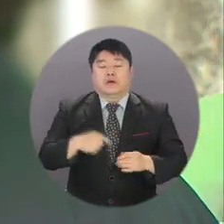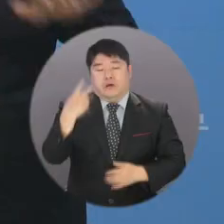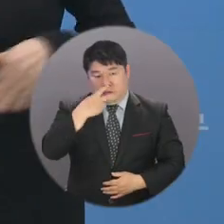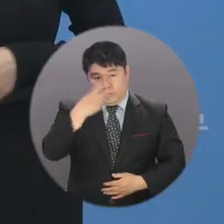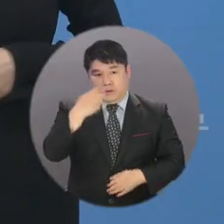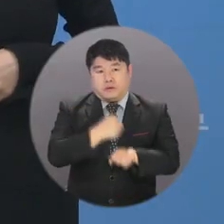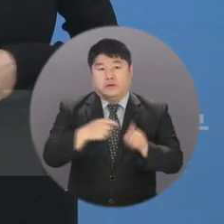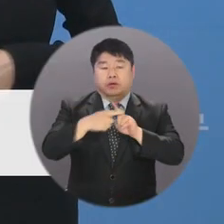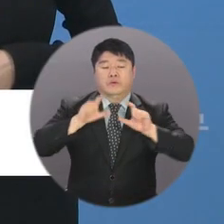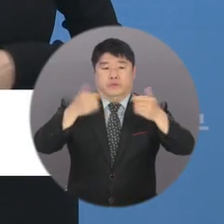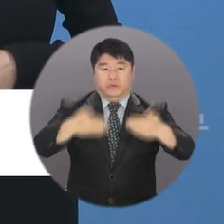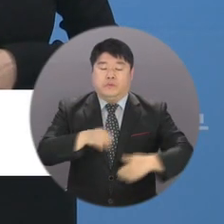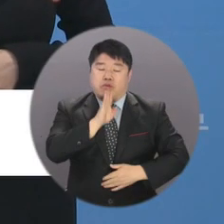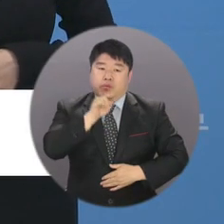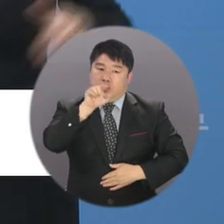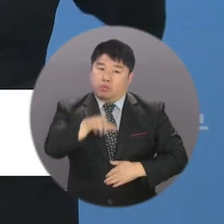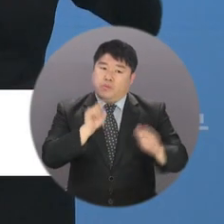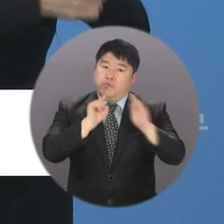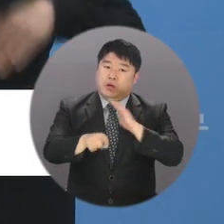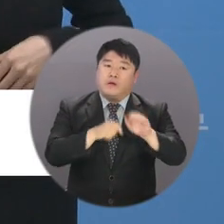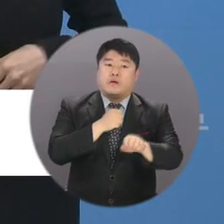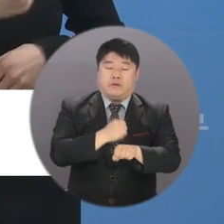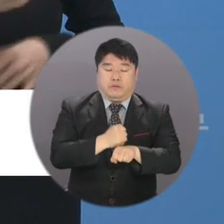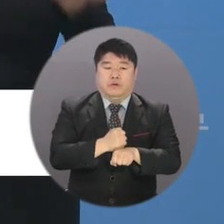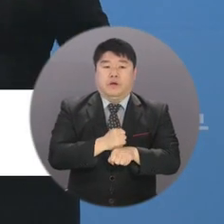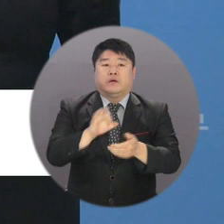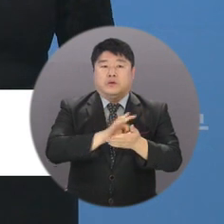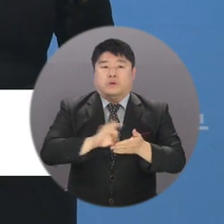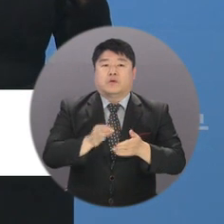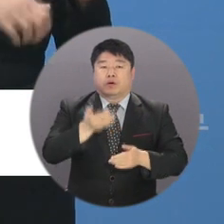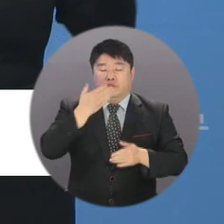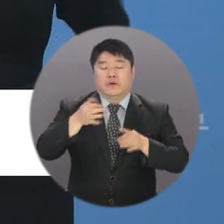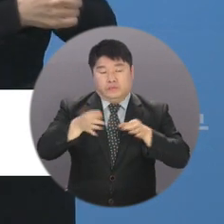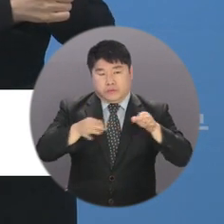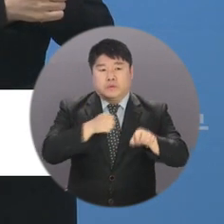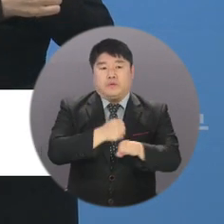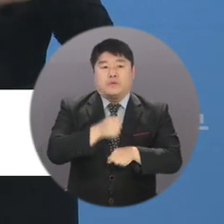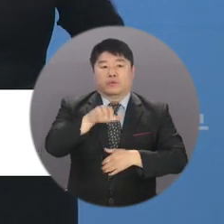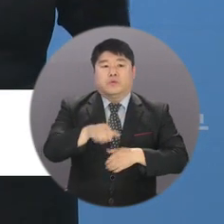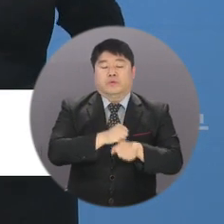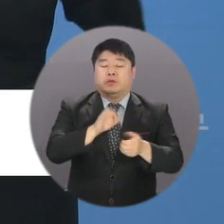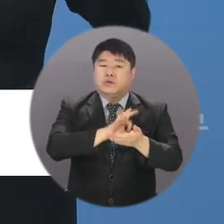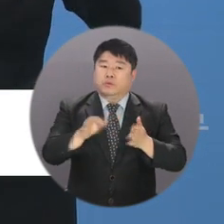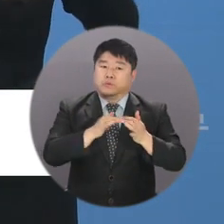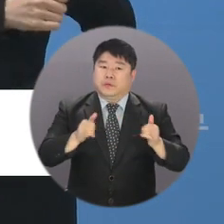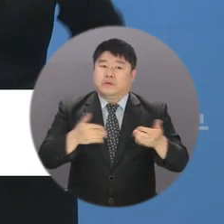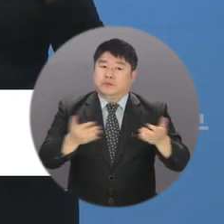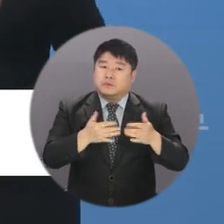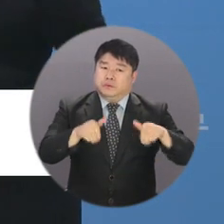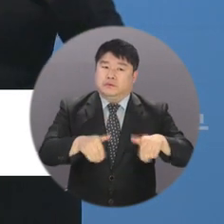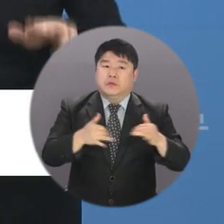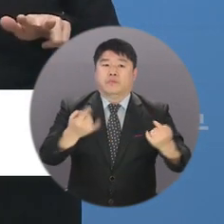받았습니다. 실제로 거기를 방문했었던 이용자, 음식점이라든지 식당 이런 이용자나 직원보다는